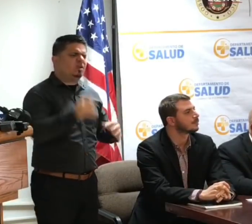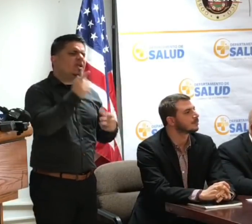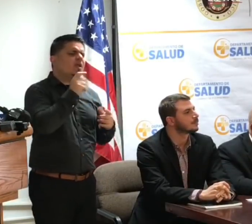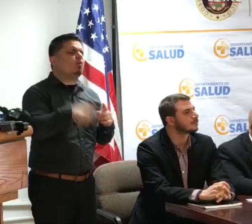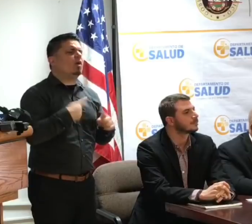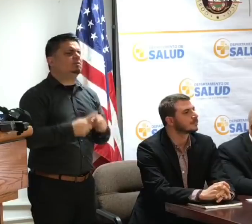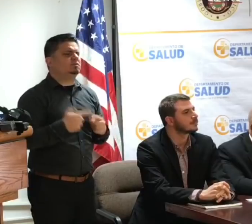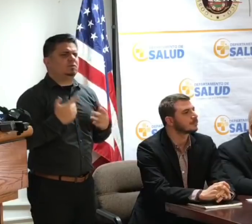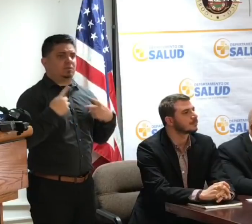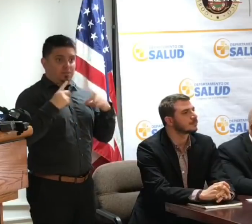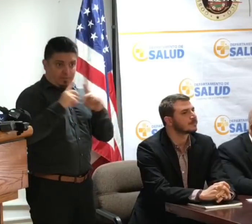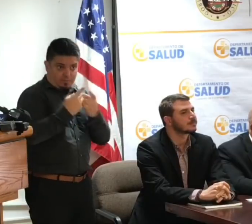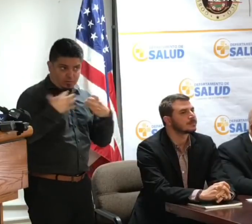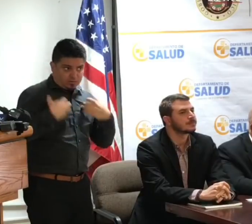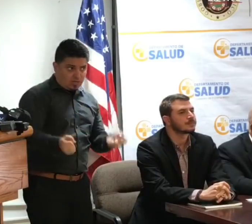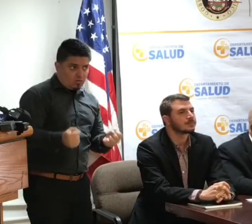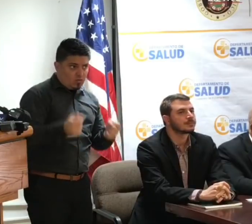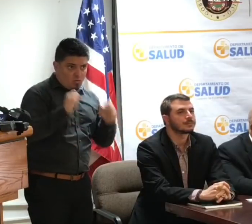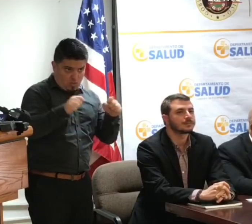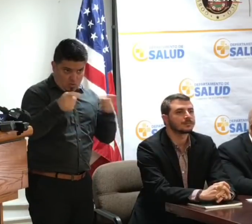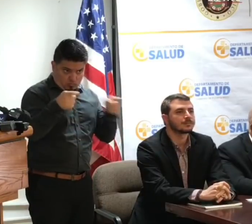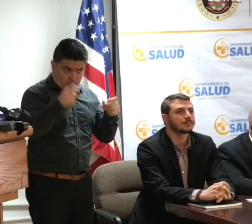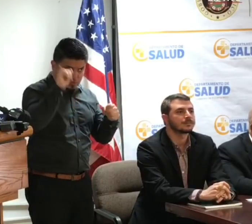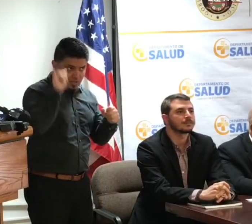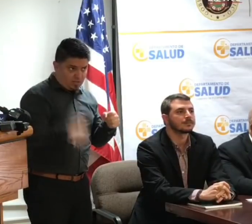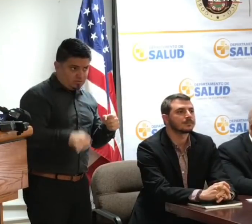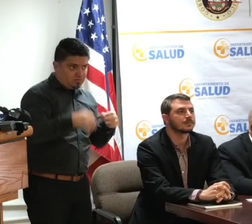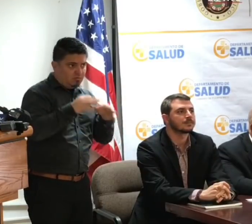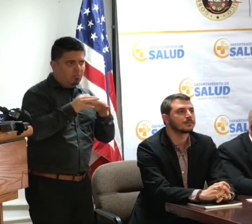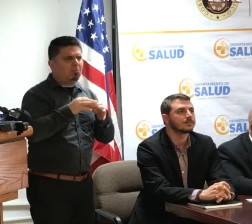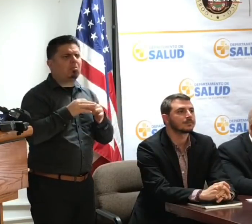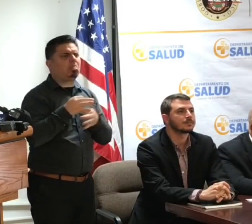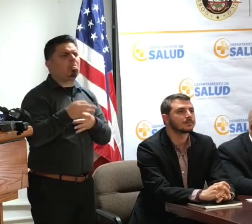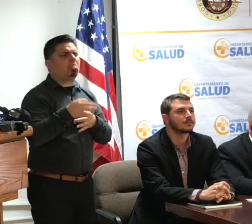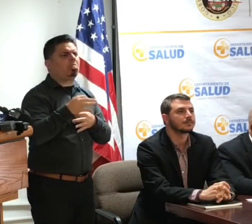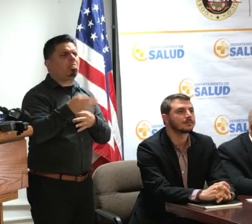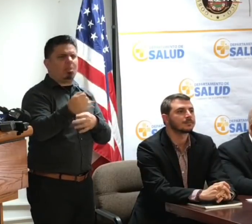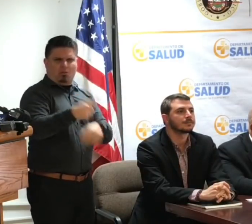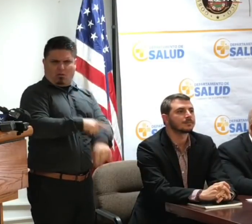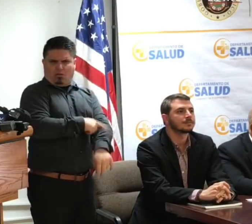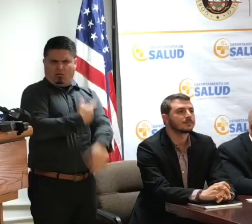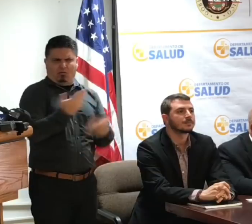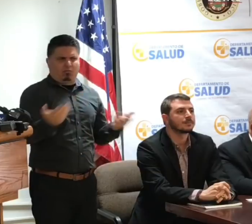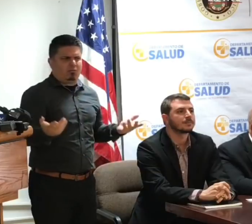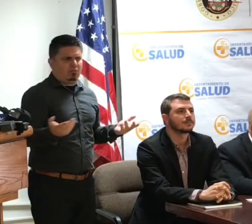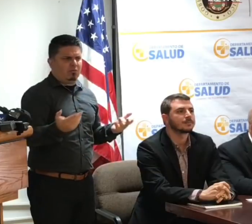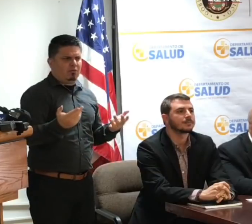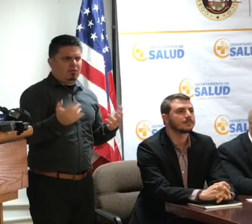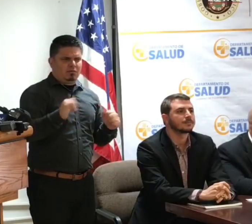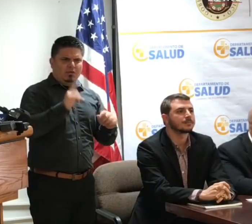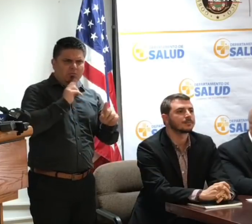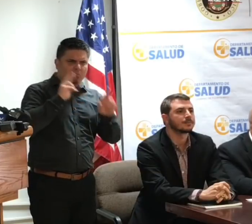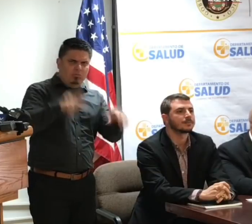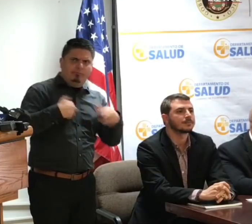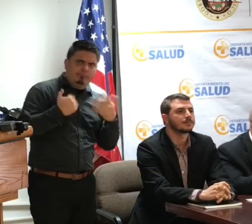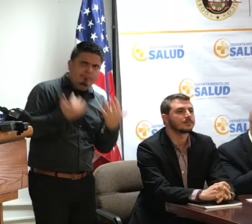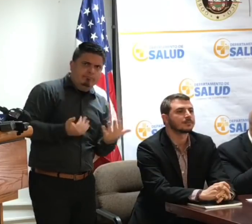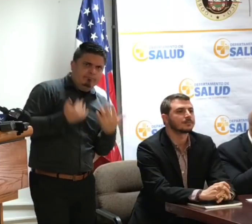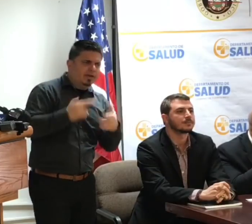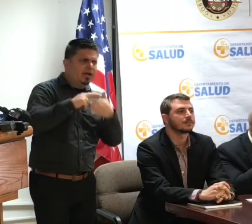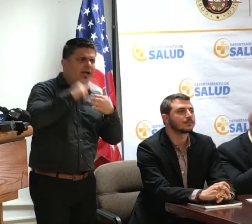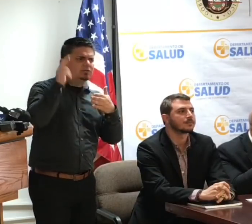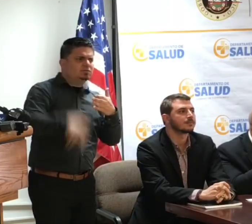Salud tenga el control, ¿se va a demorar cuánto tiempo en decir, ¿verdad?, si la persona es positivo o negativo?